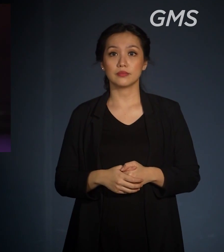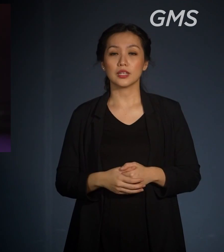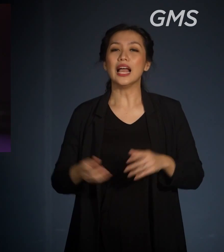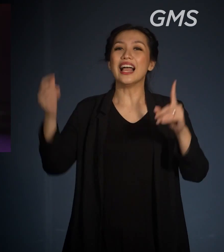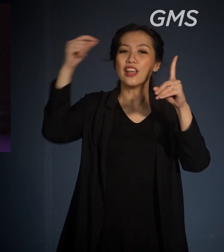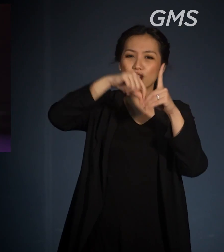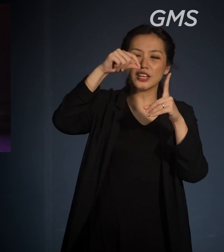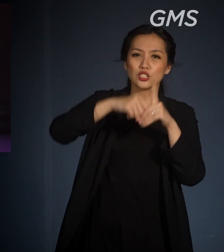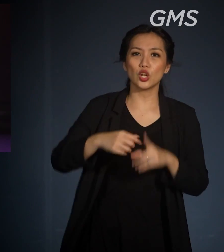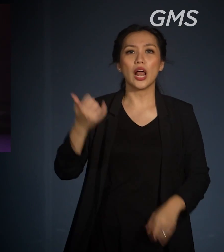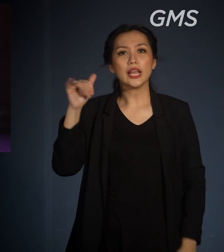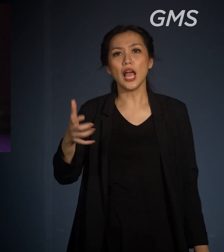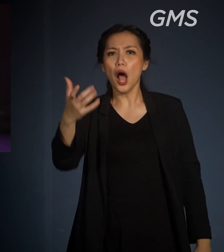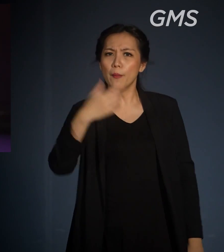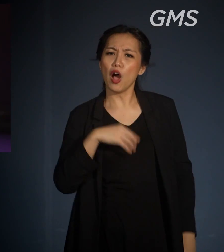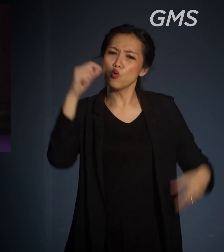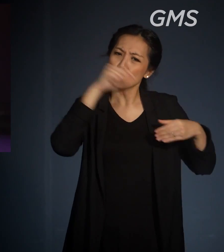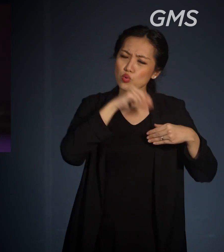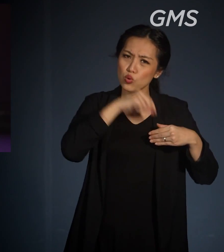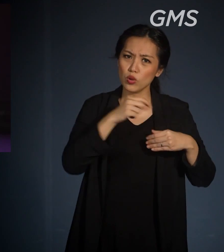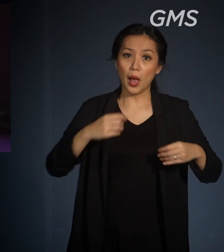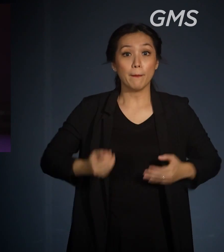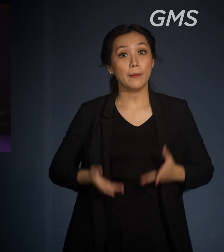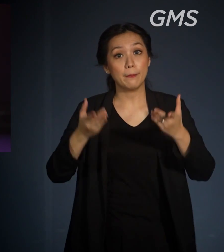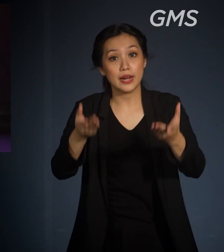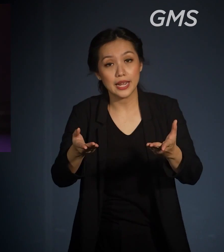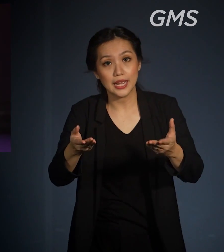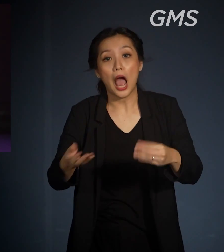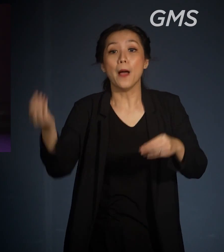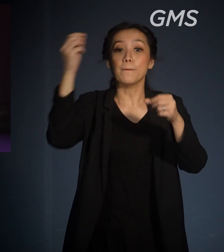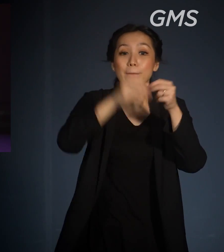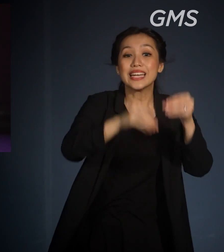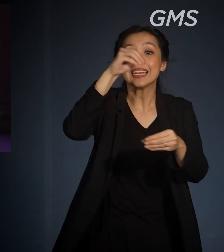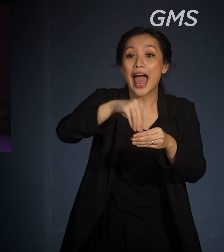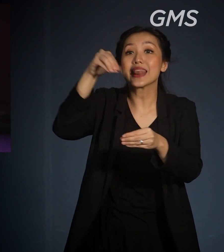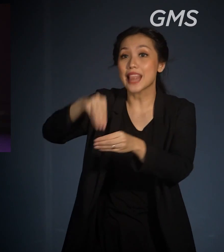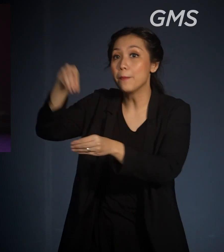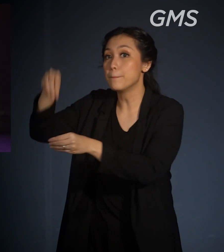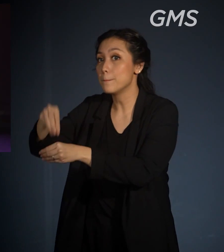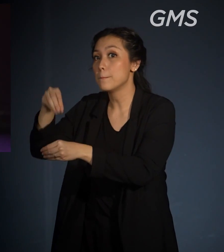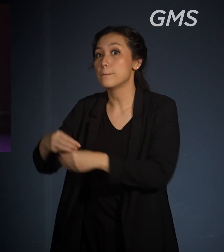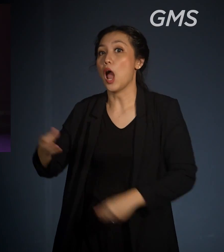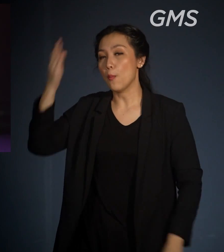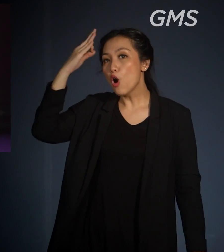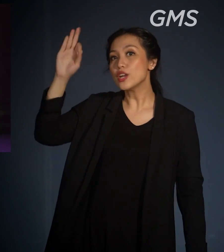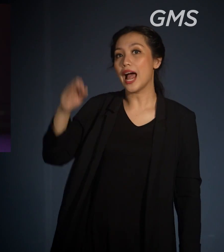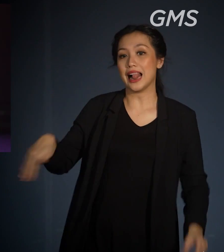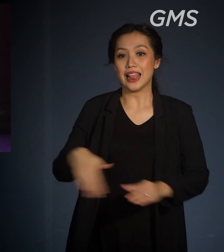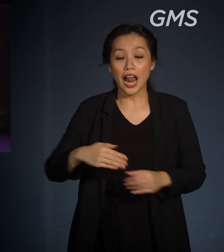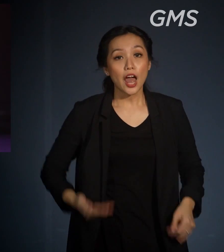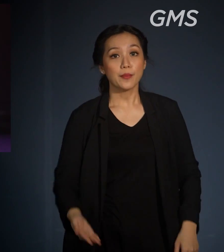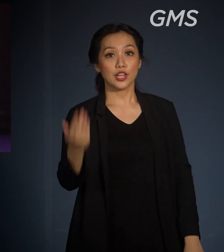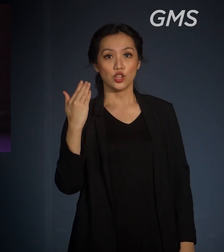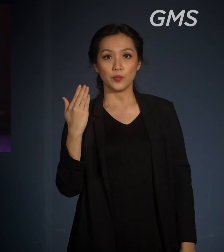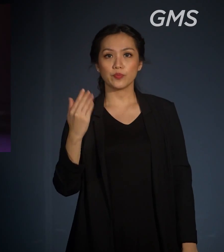rugi. Dia menanam modal dalam kehidupan kita. Dan Tuhan itu mengharapkan laba. Tuhan